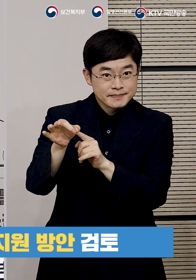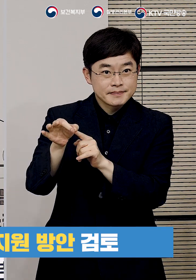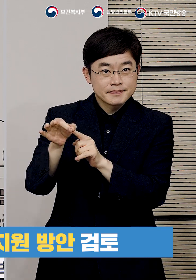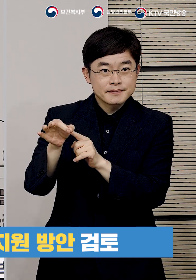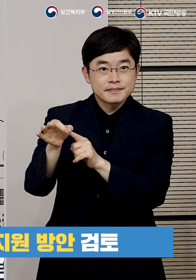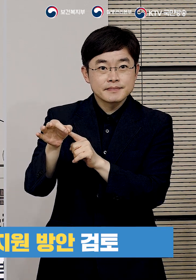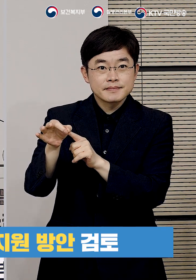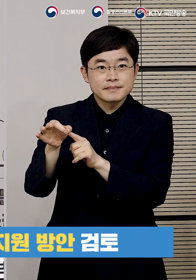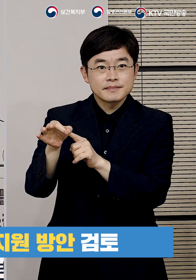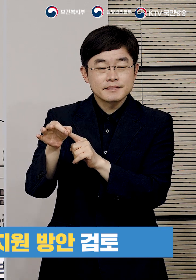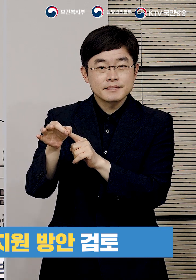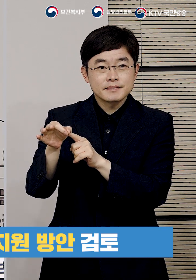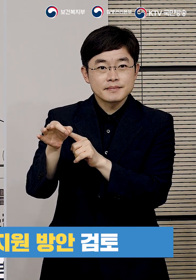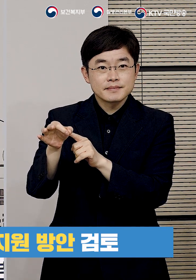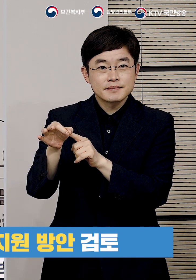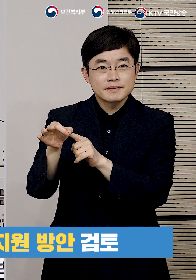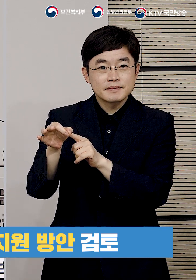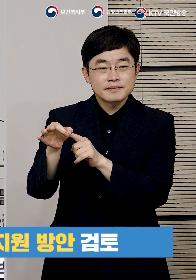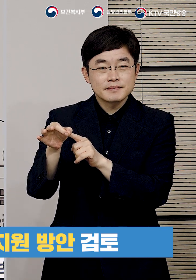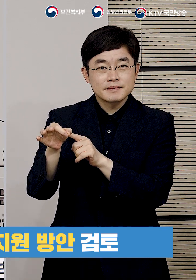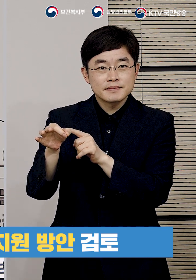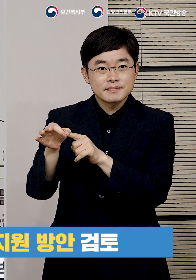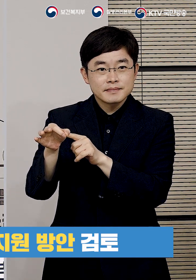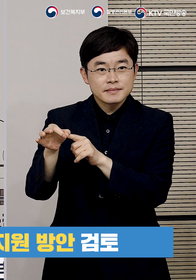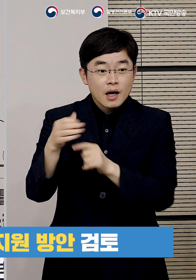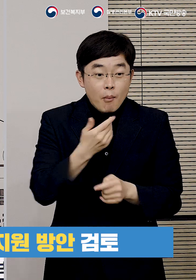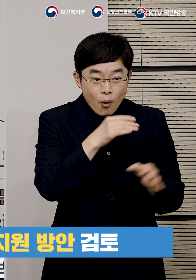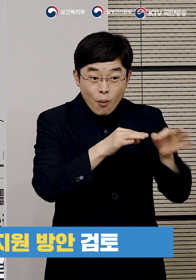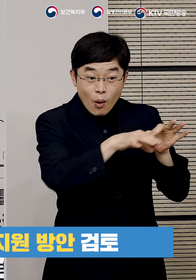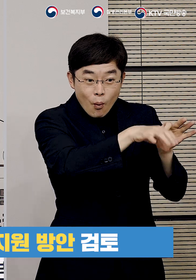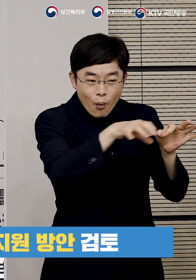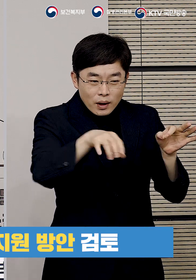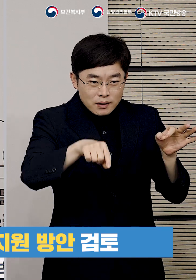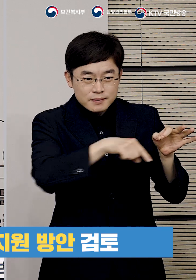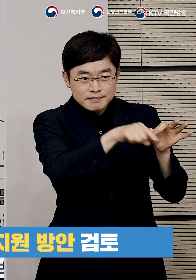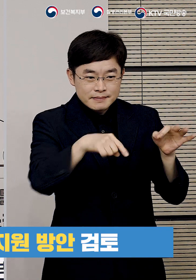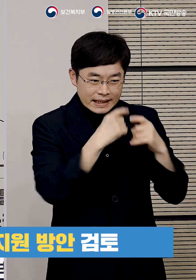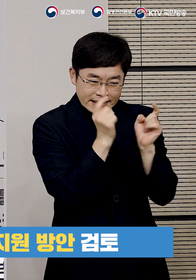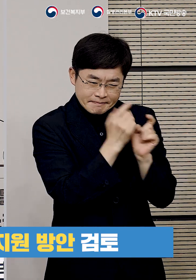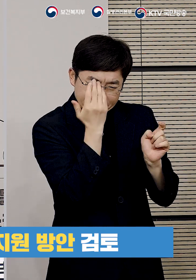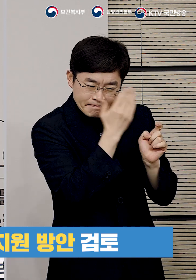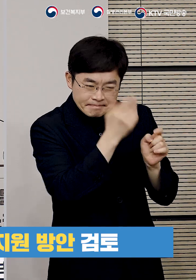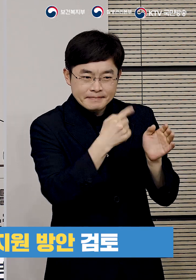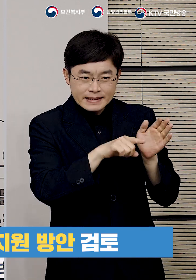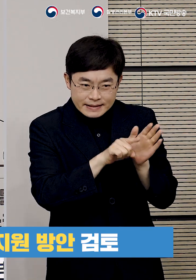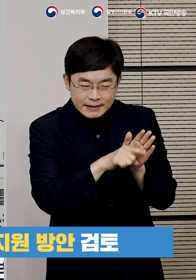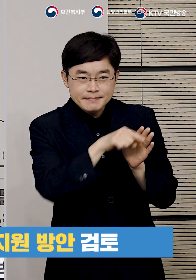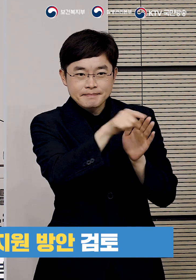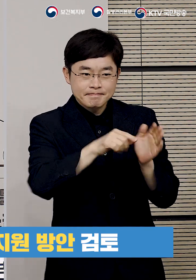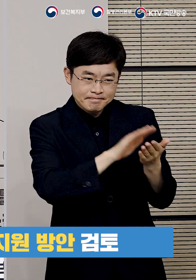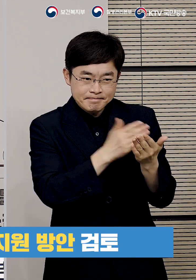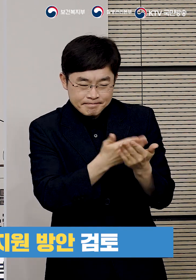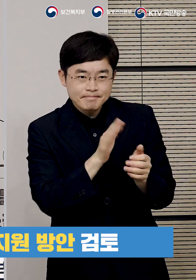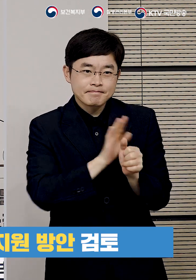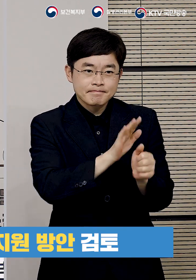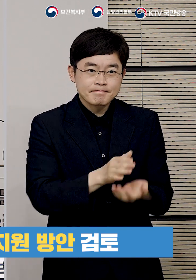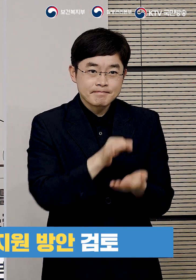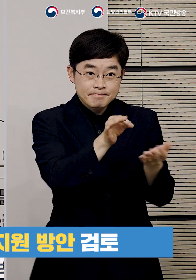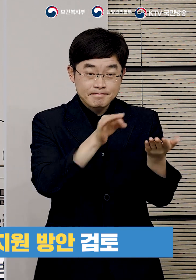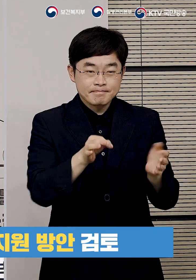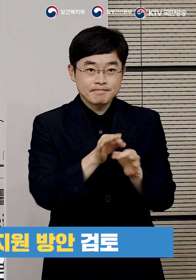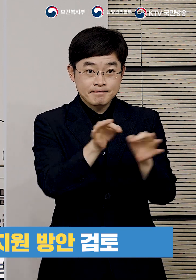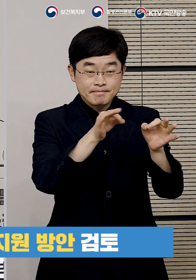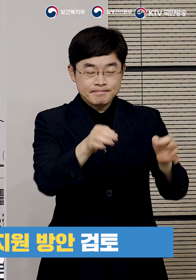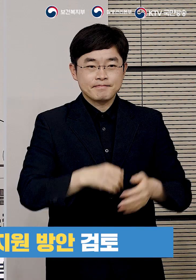우선 이제 현재 우리 음식점의 위생 개선이라든지 식생활 개선의 비용을 지금 사용하고